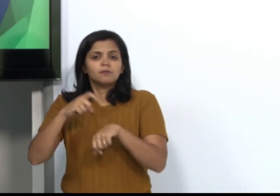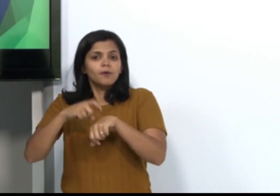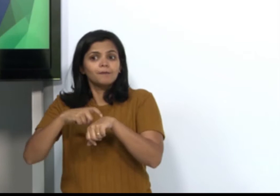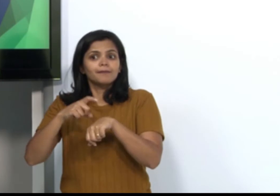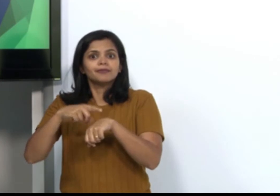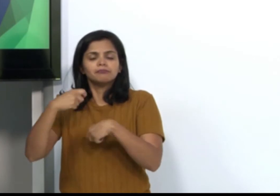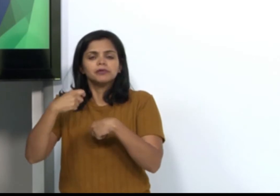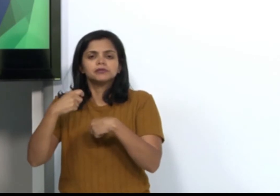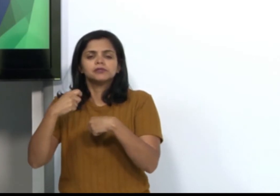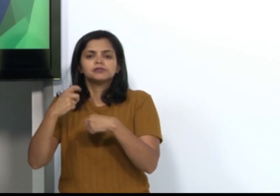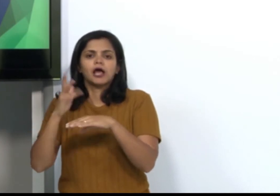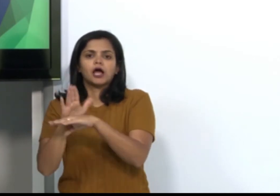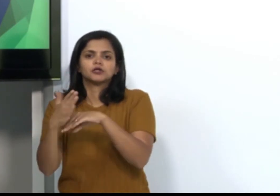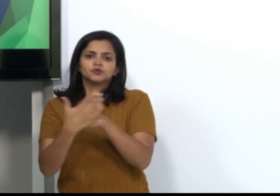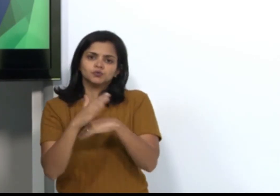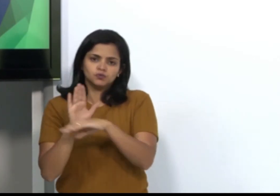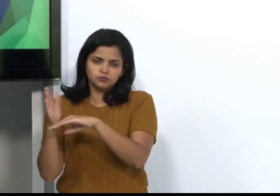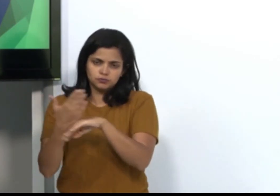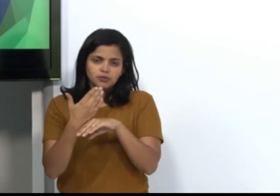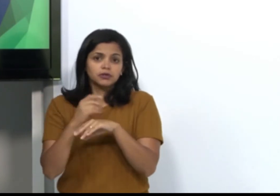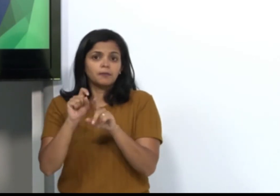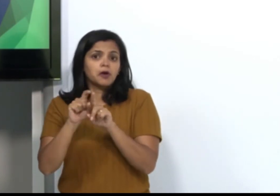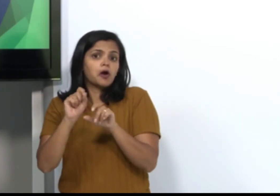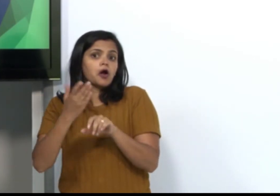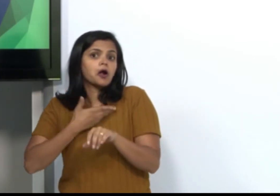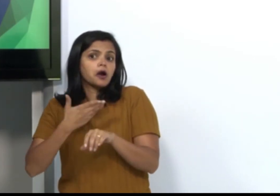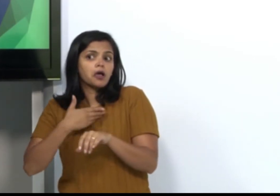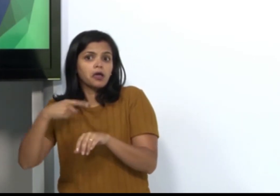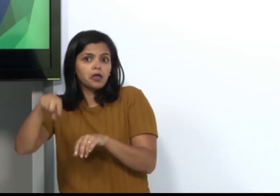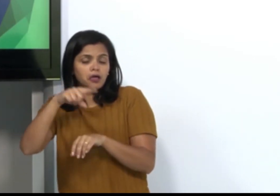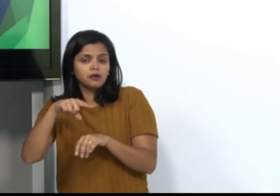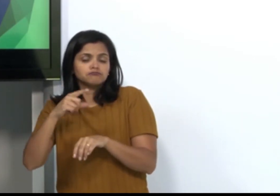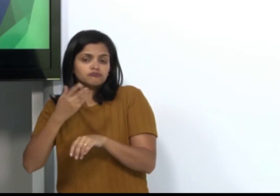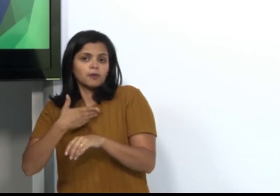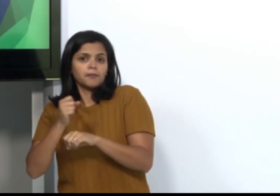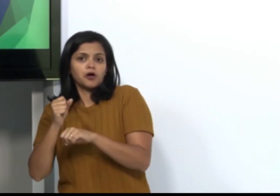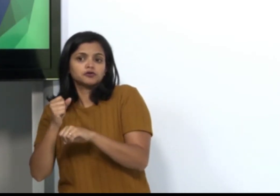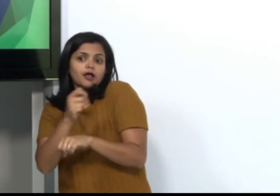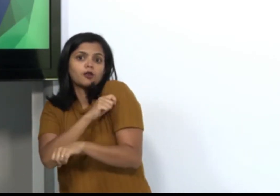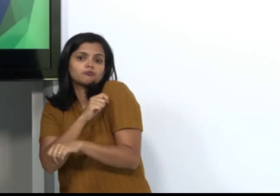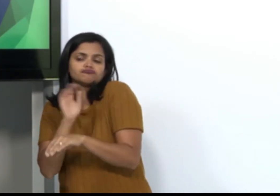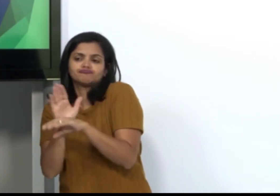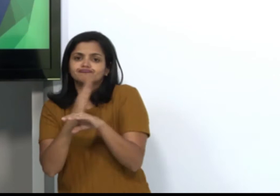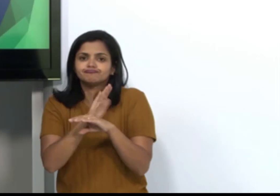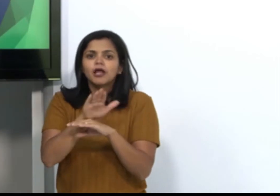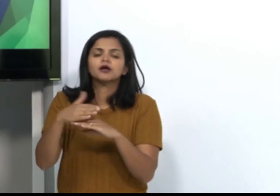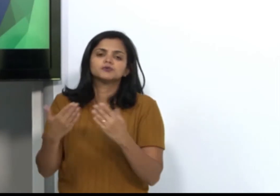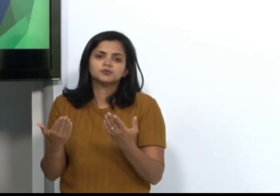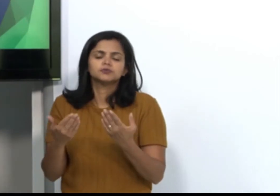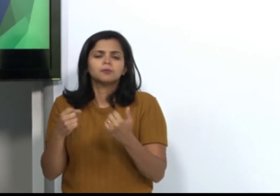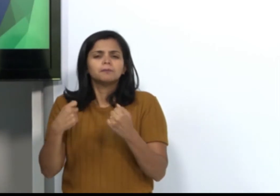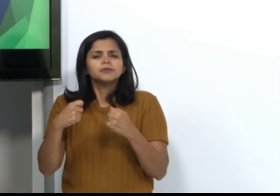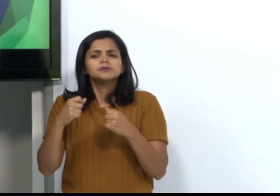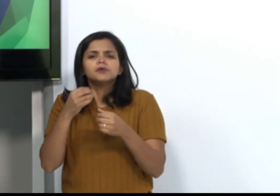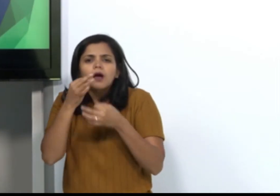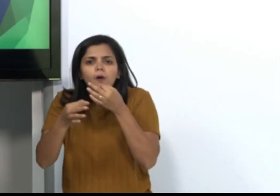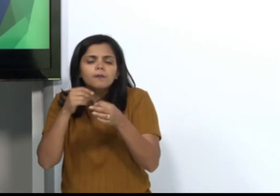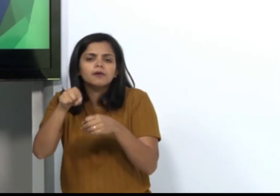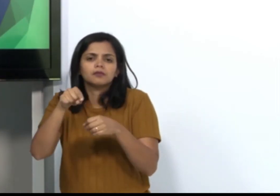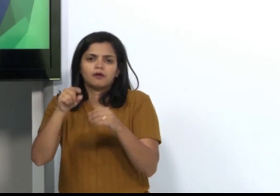pôr lá, de forma que eu e o tutor saiba se você conseguiu e possamos auxiliá-los, ok? Então,